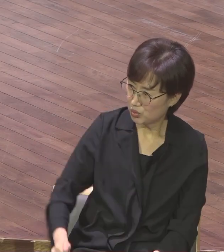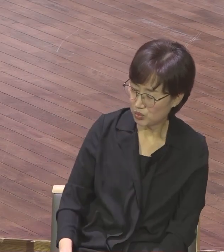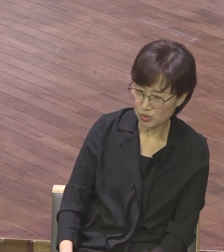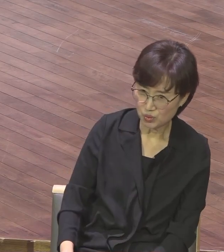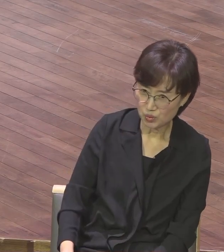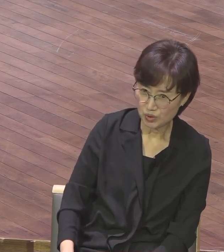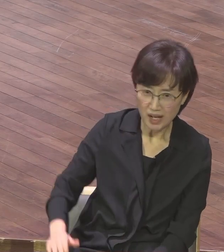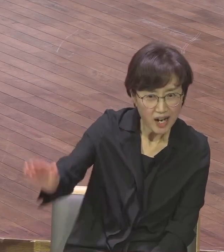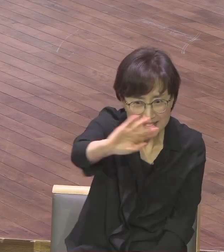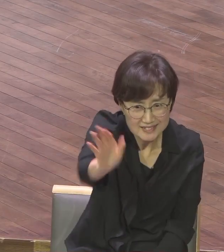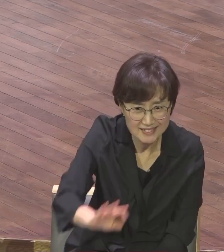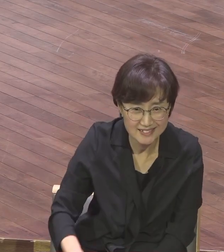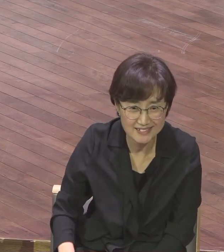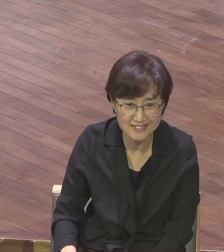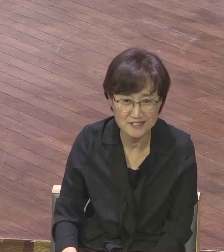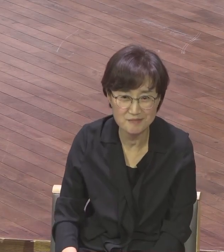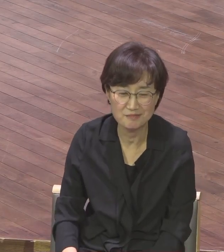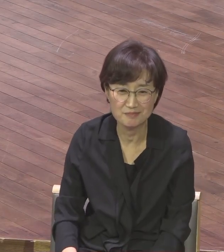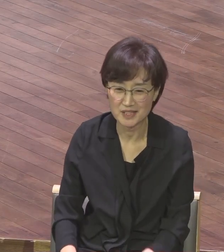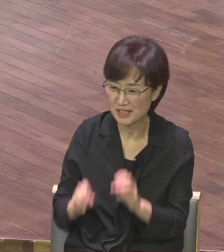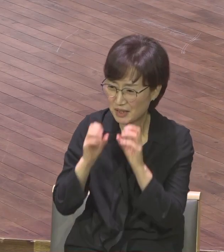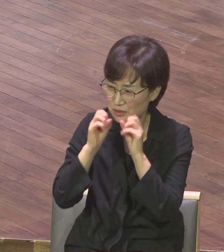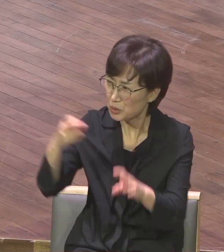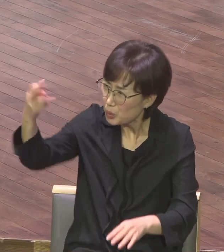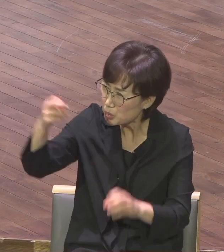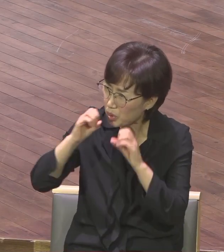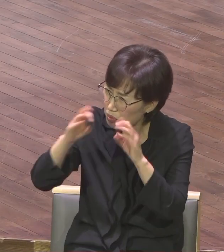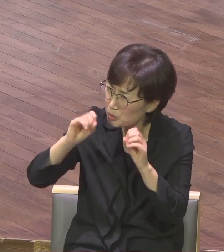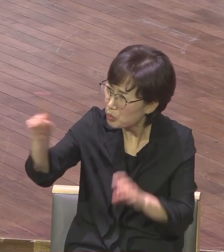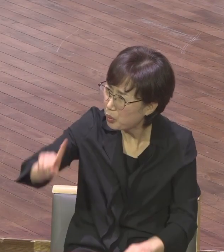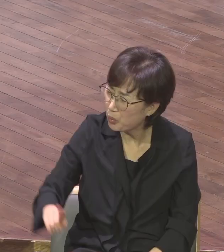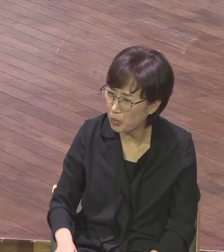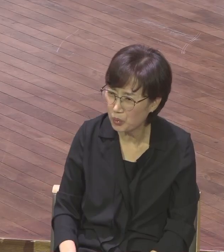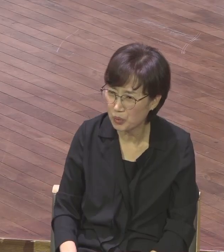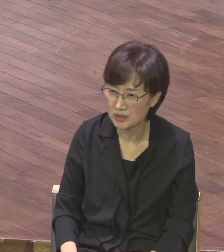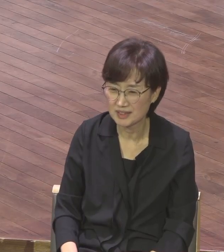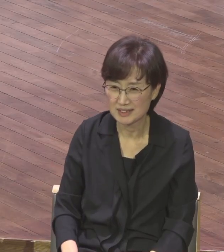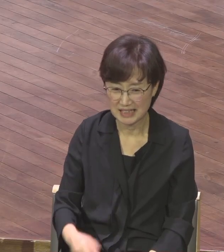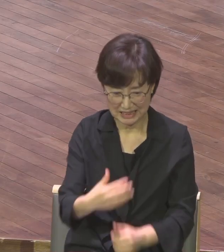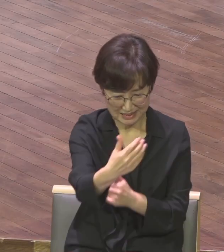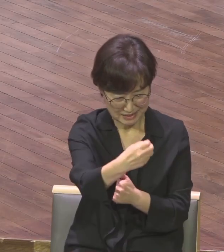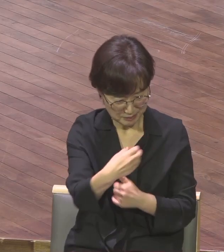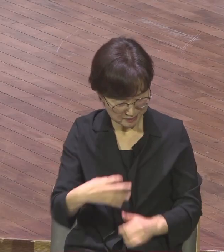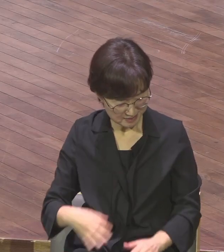그 말한다 그래서 제가 이제는 전도 말 안 하기로 했어요.